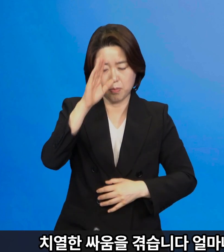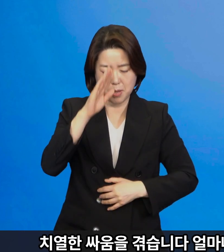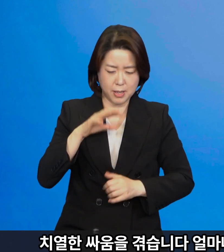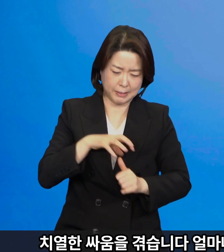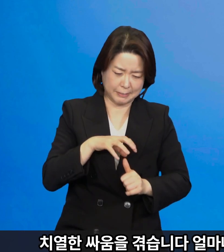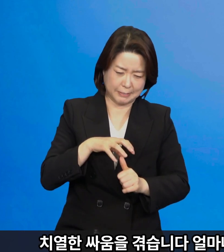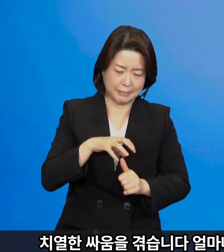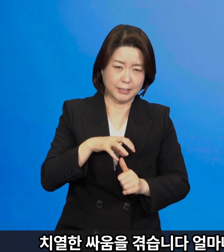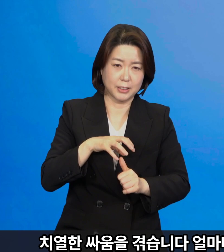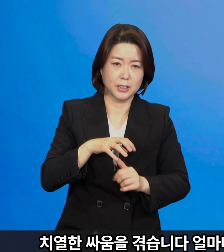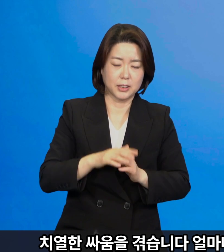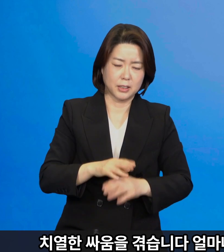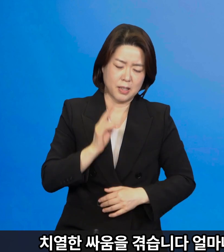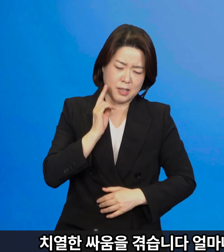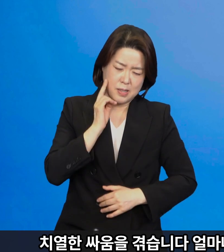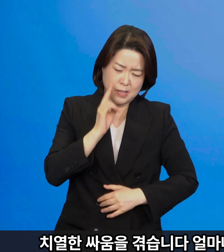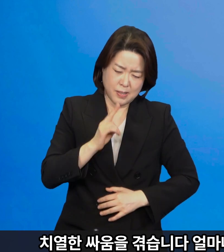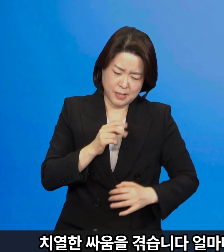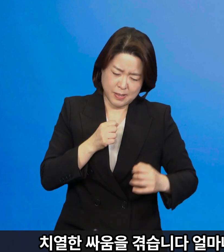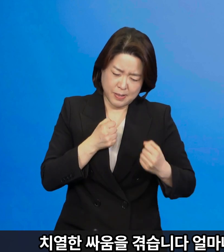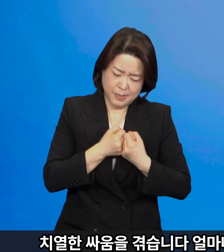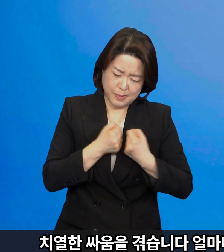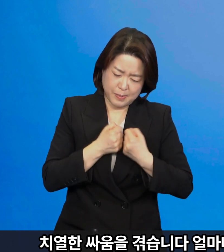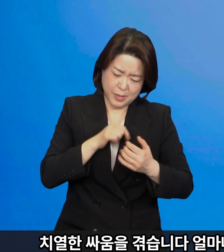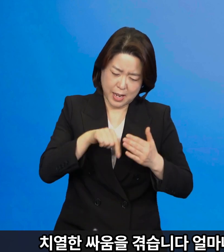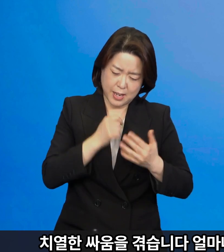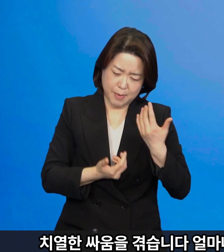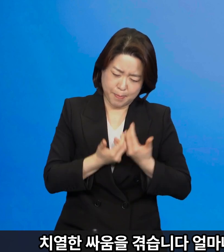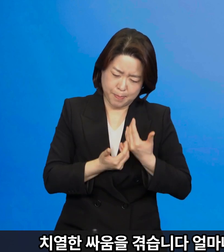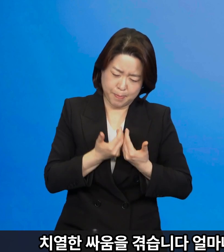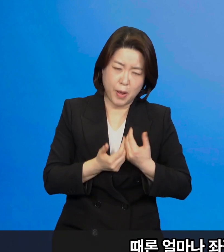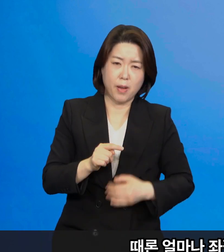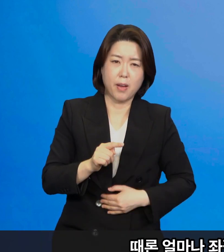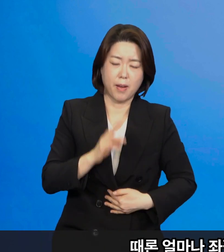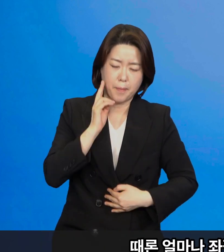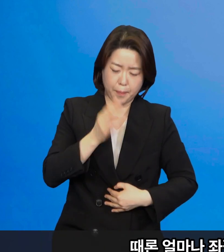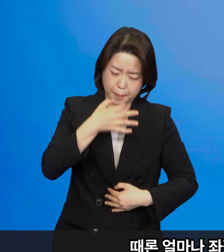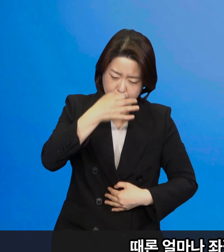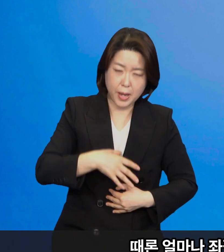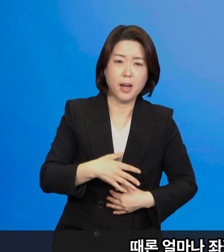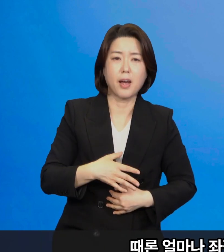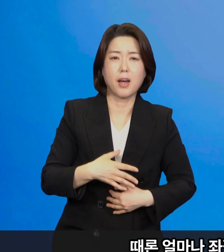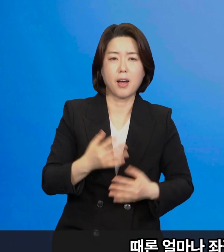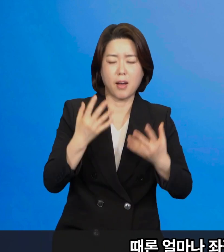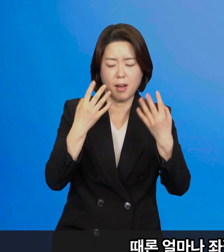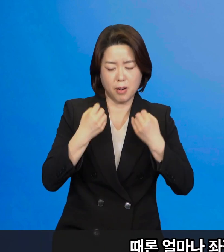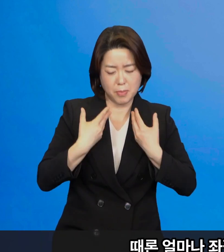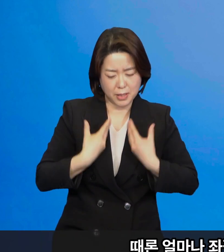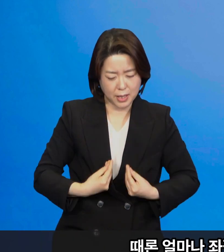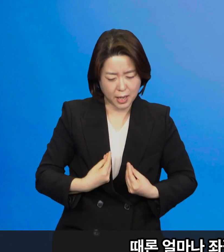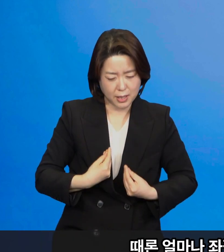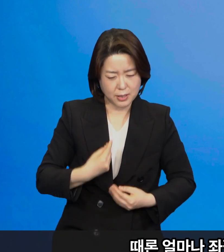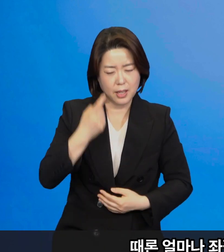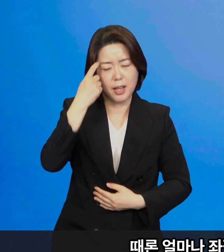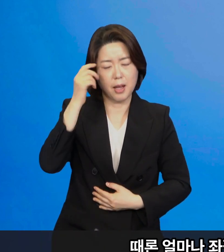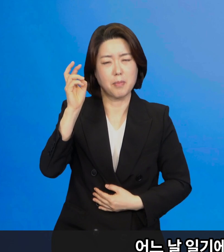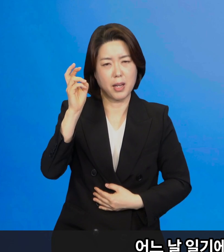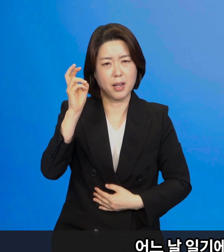치열한 싸움을 겪습니다. 얼마나 어려웠을까, 얼마나 힘들었을까, 때로는 얼마나 좌절되었을까